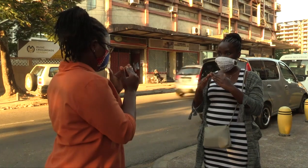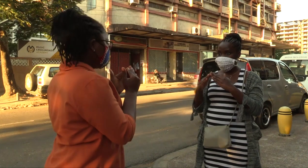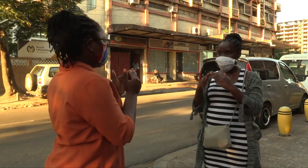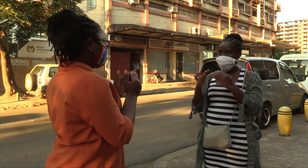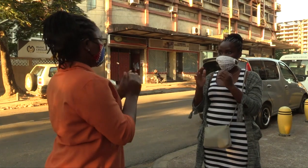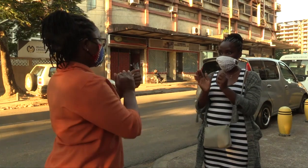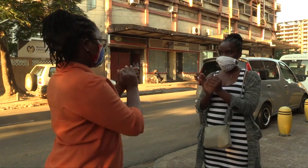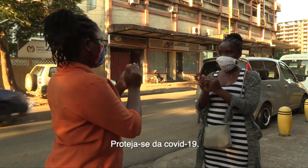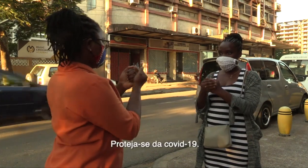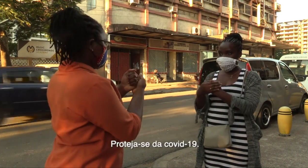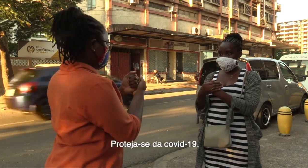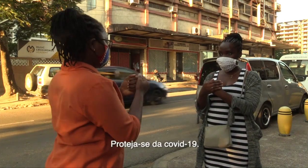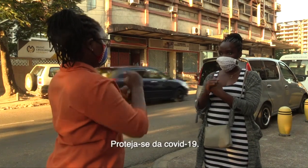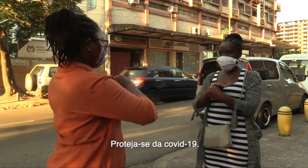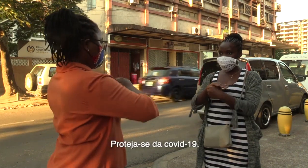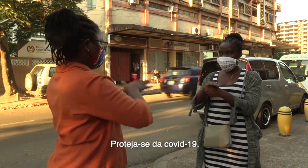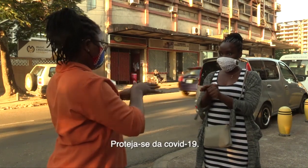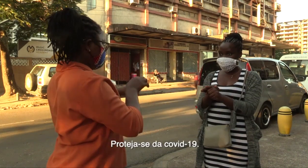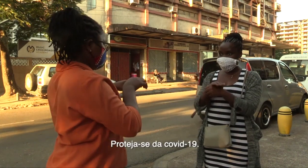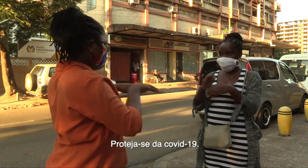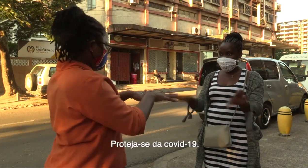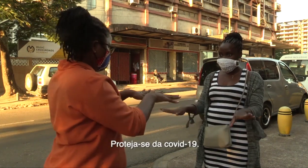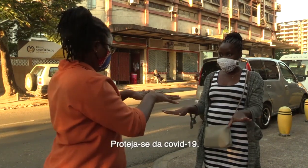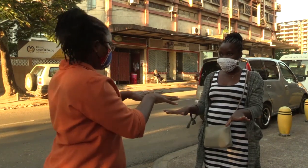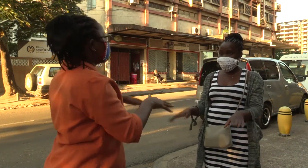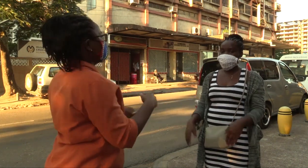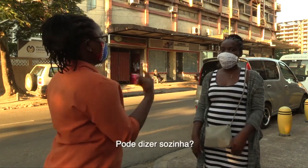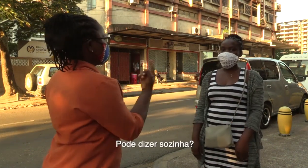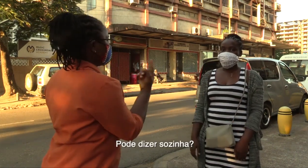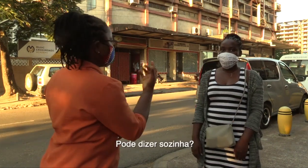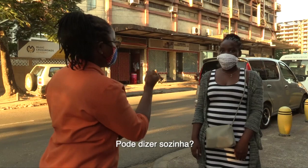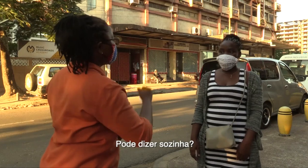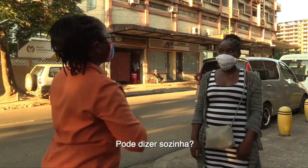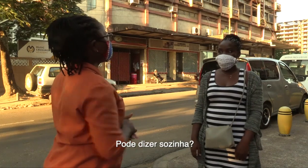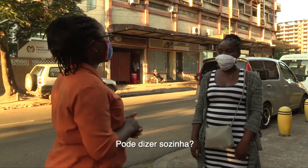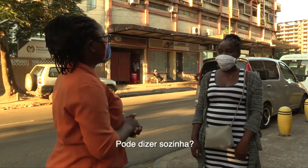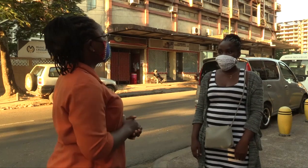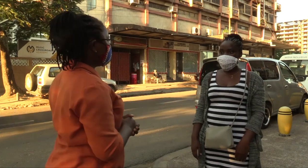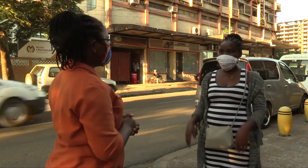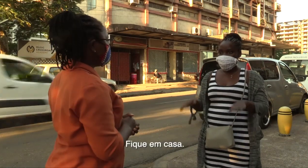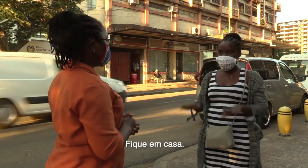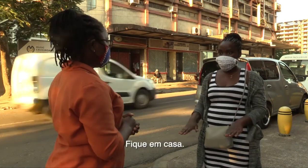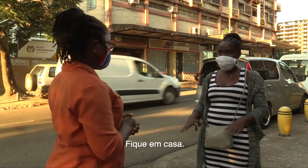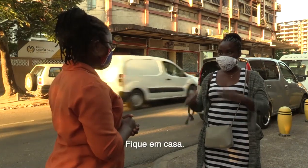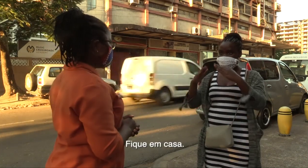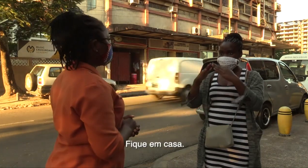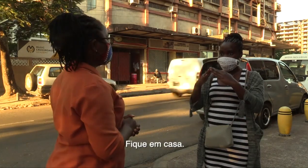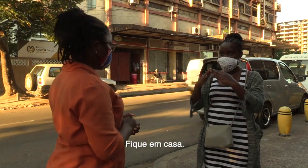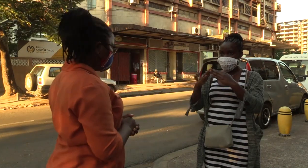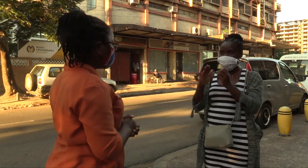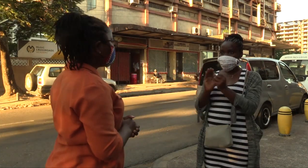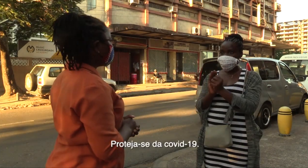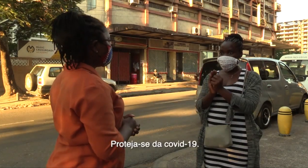casa. Proteja-se da Covid-19. Pode dizer sozinha? Fique em